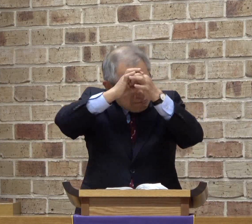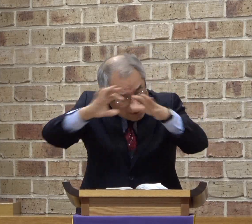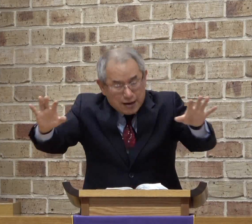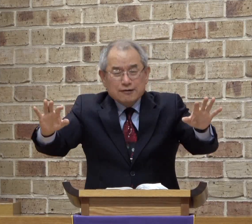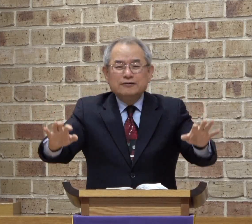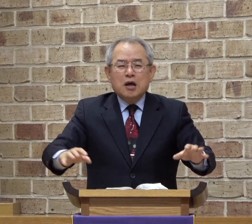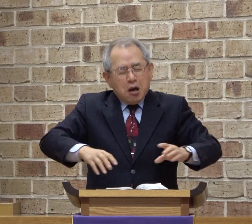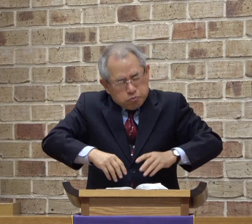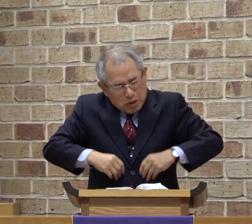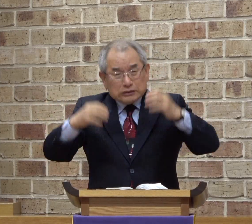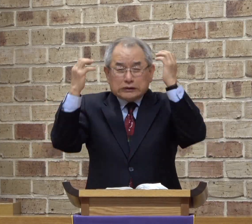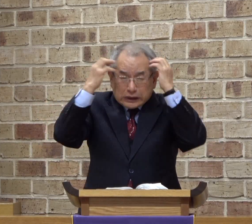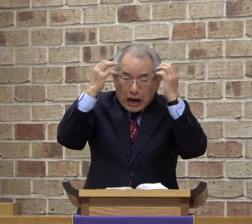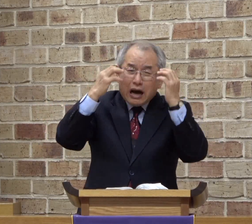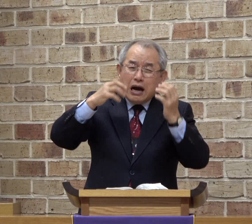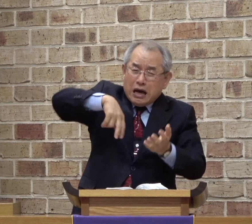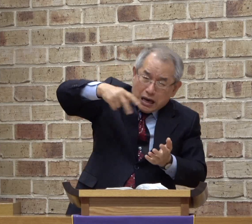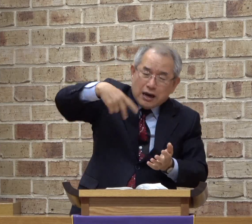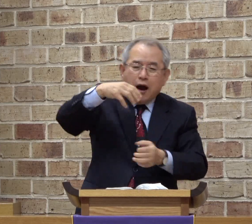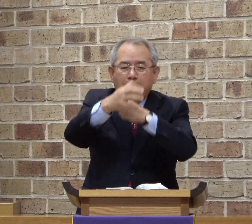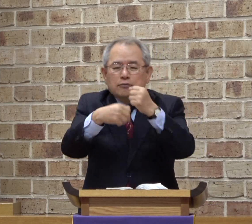여러분, 은혜라는 단어를 한번 생각해 봅시다.